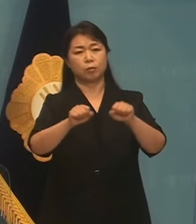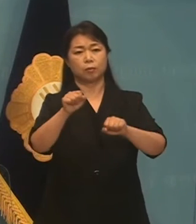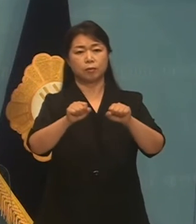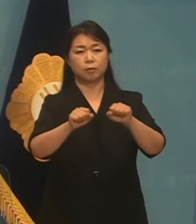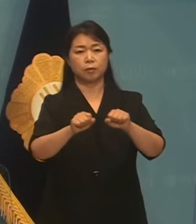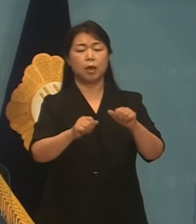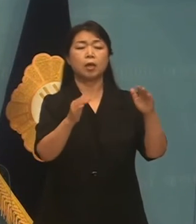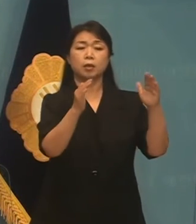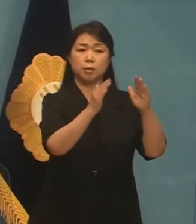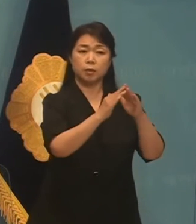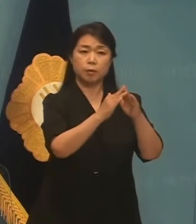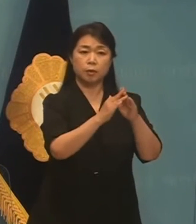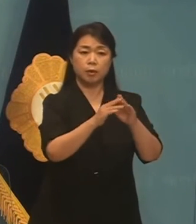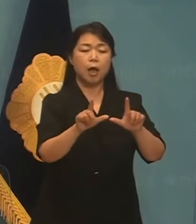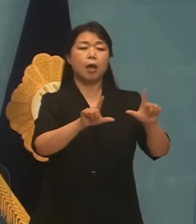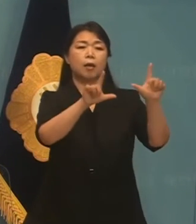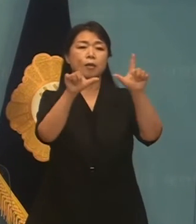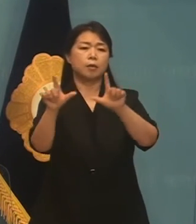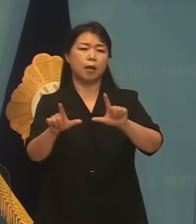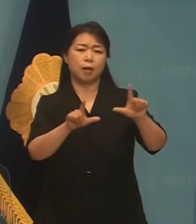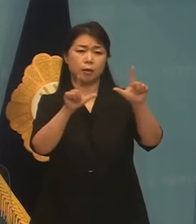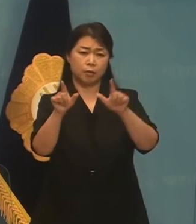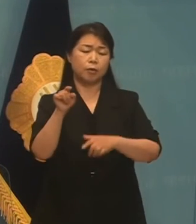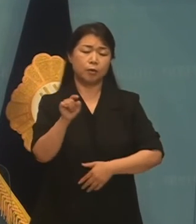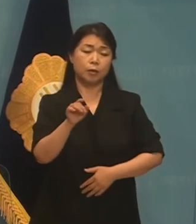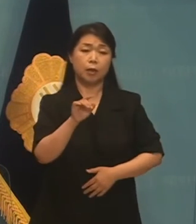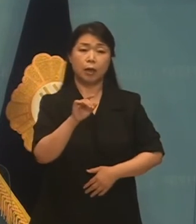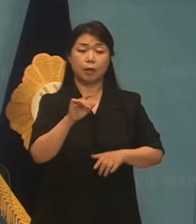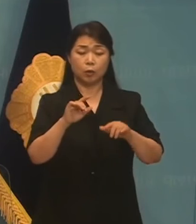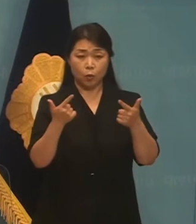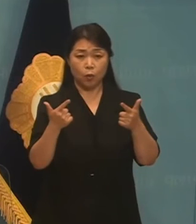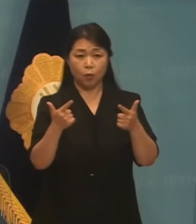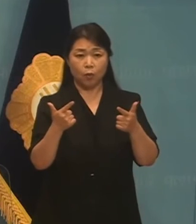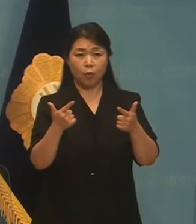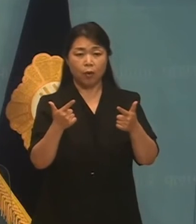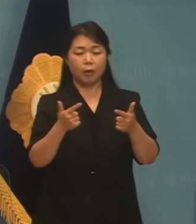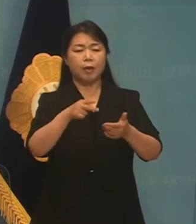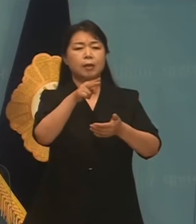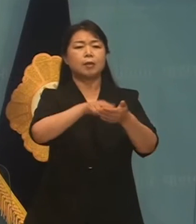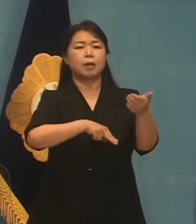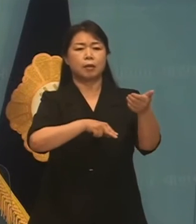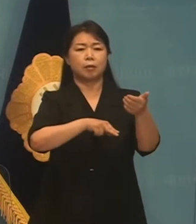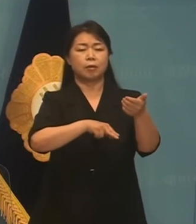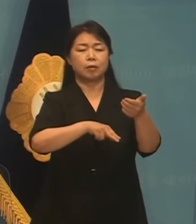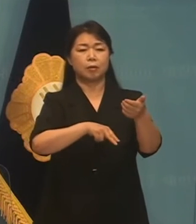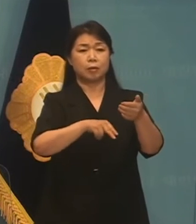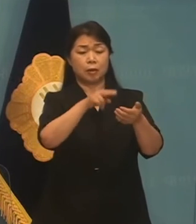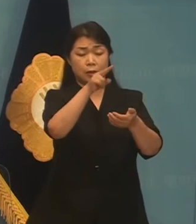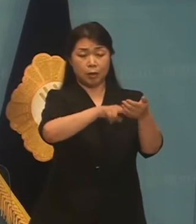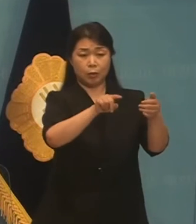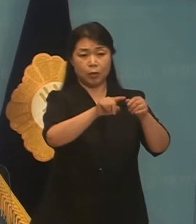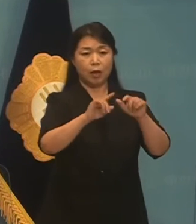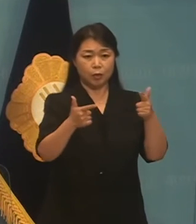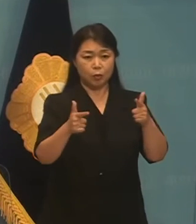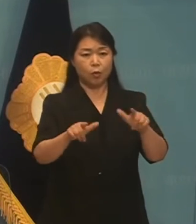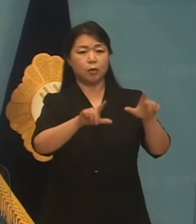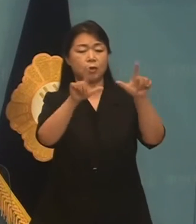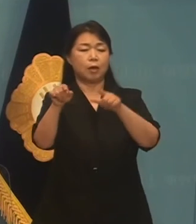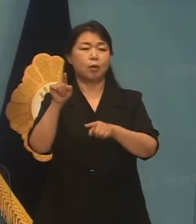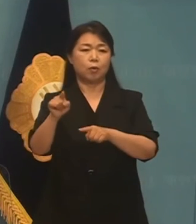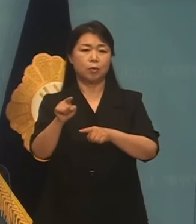가능성은 집은 사는 것이 아니라 가는 곳이라는 명제를 정부가